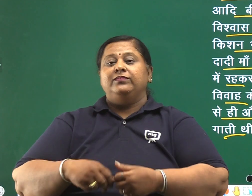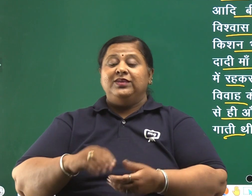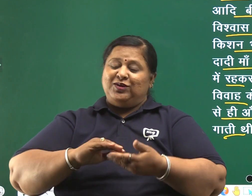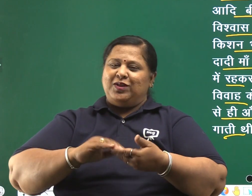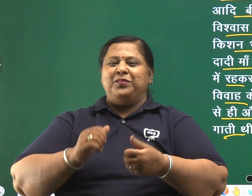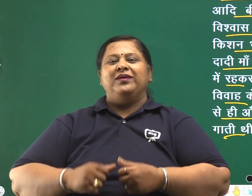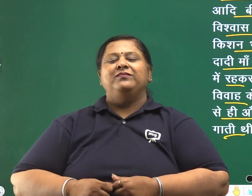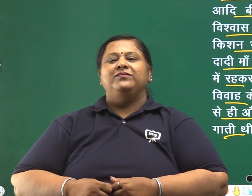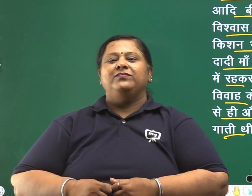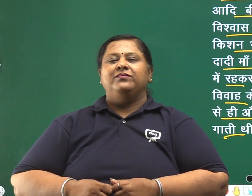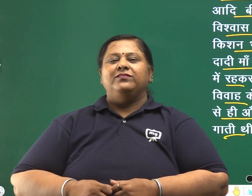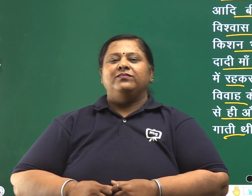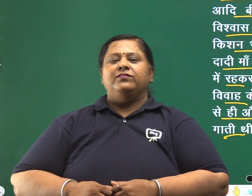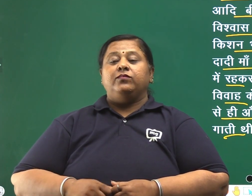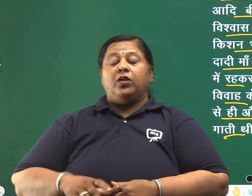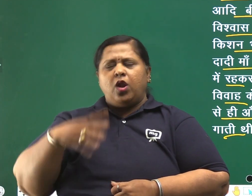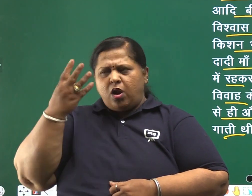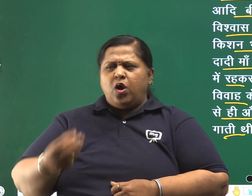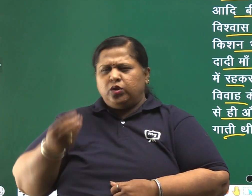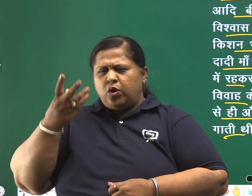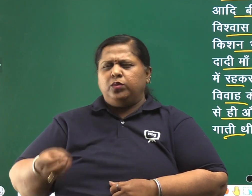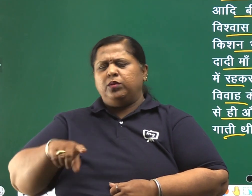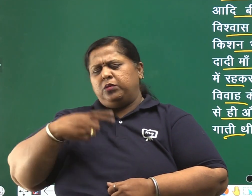शादी में रात रात भर